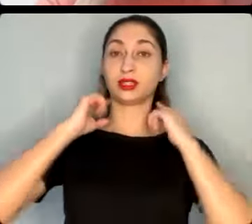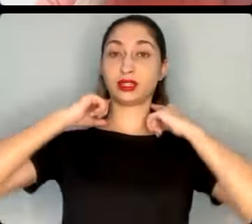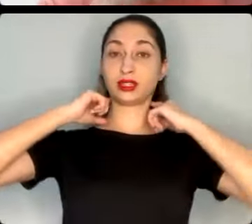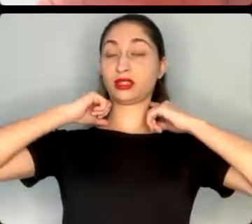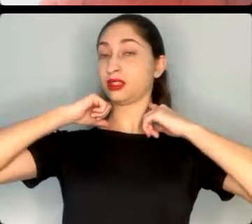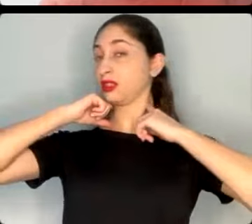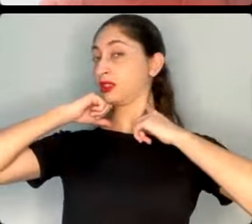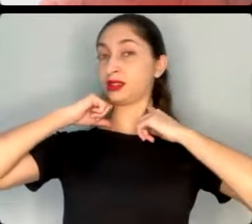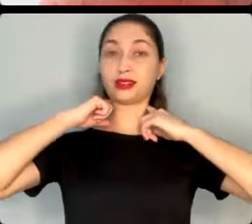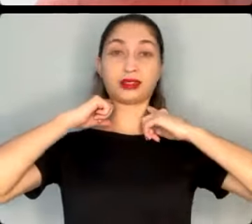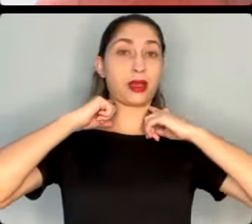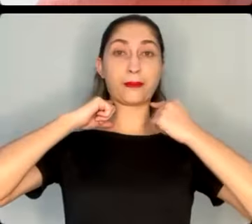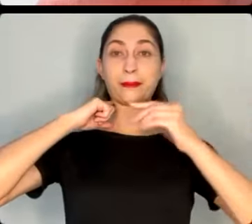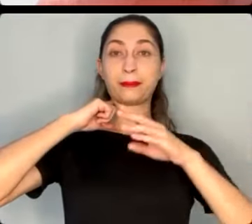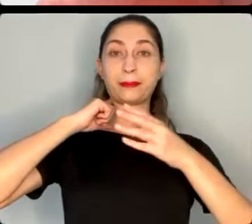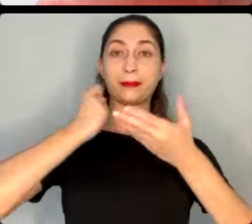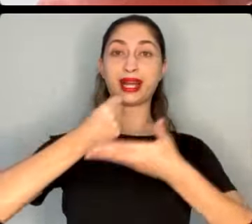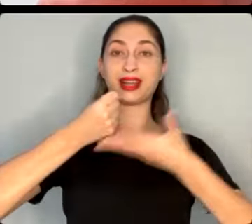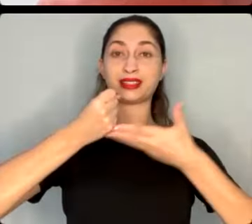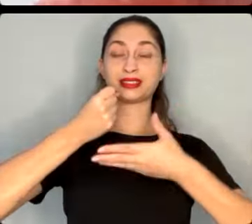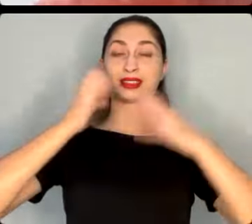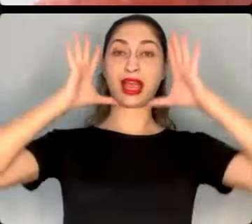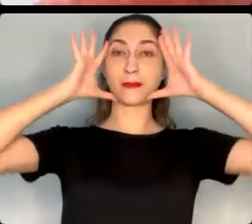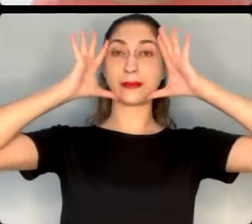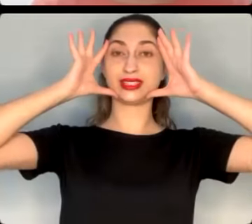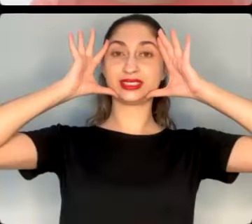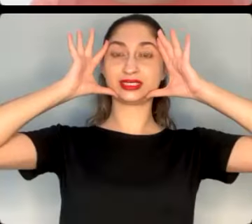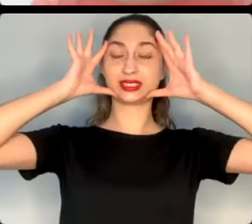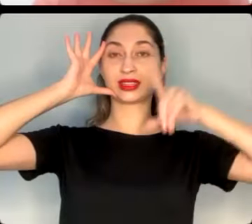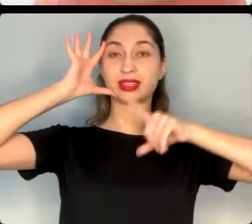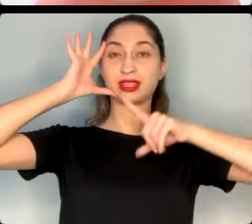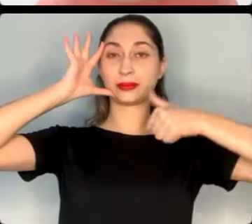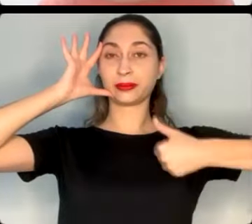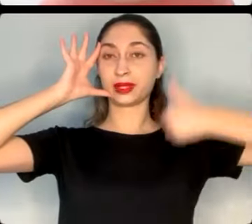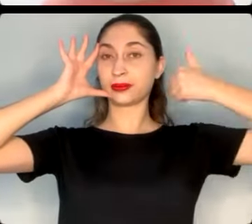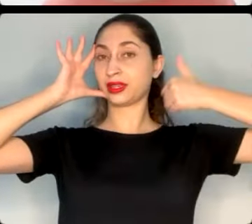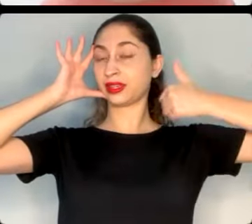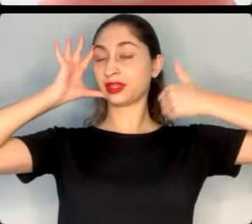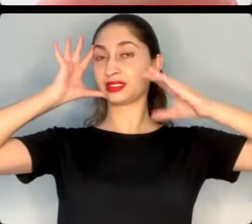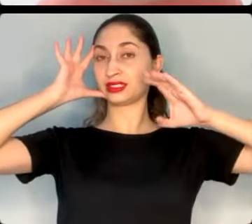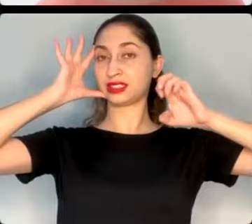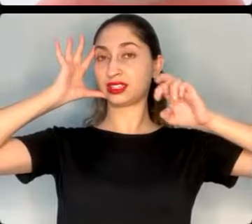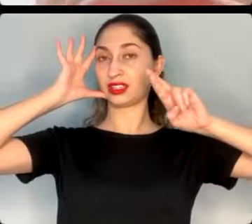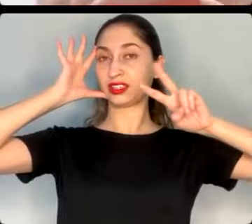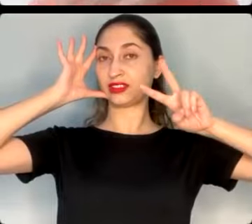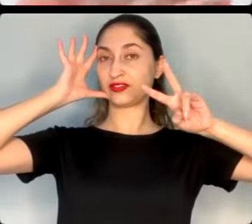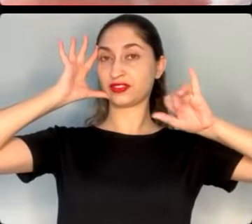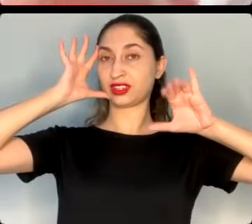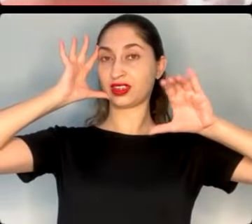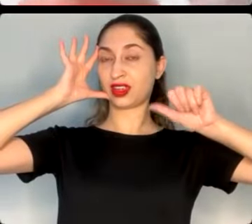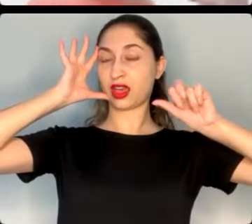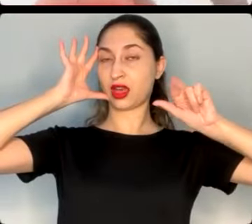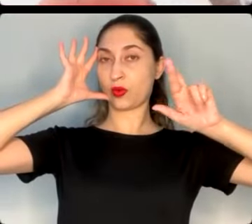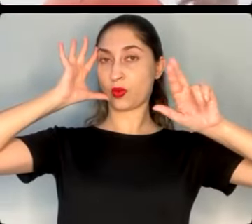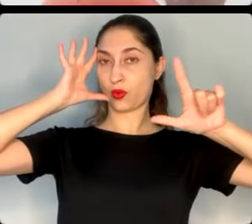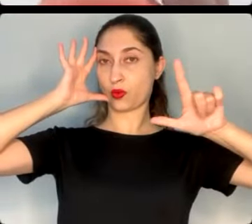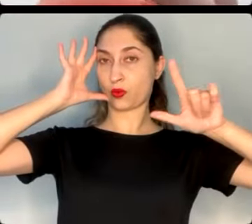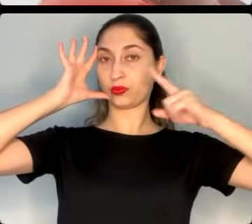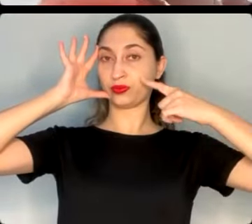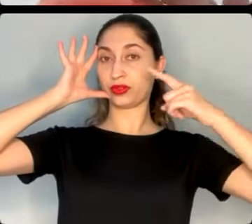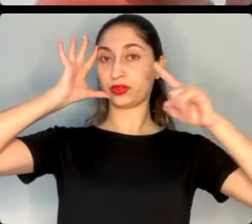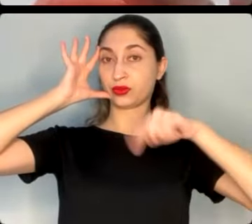base da cabeça, aonde fica a primeira vértebra cervical, como que você pode perceber